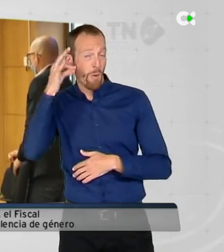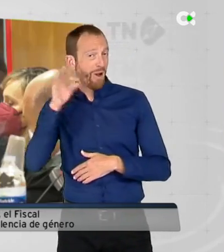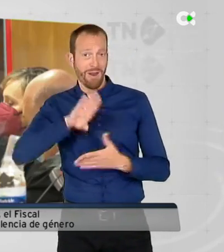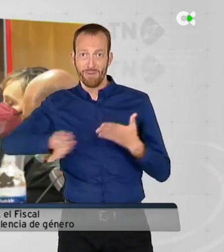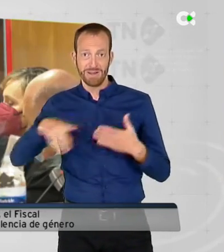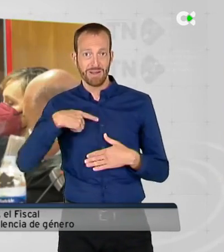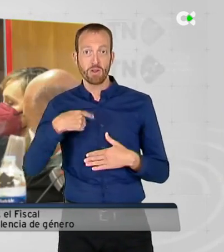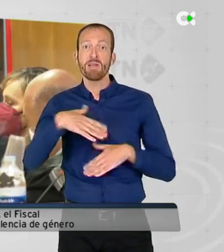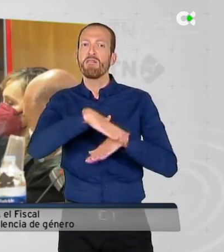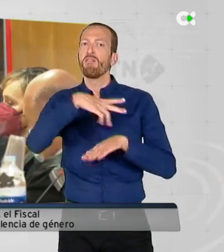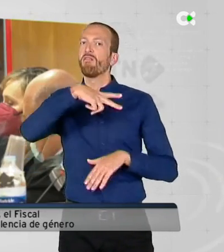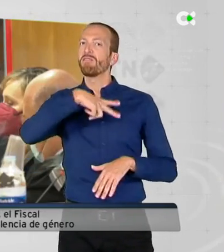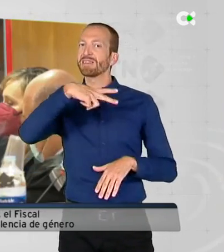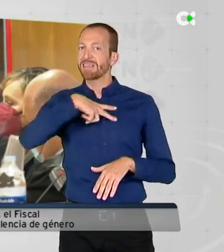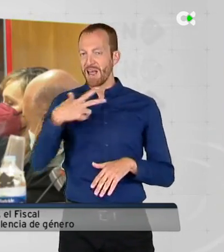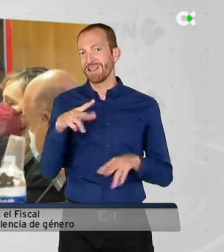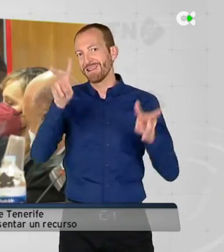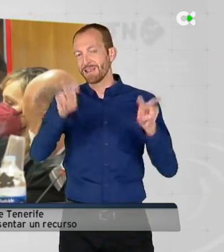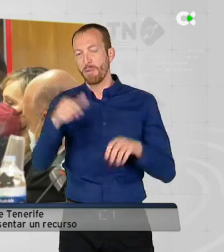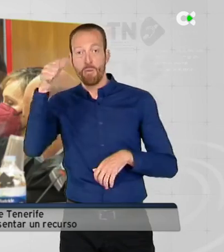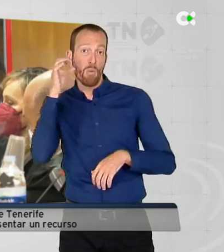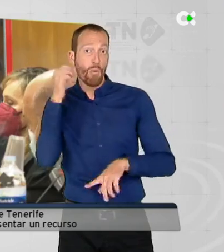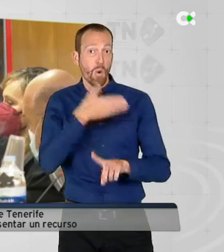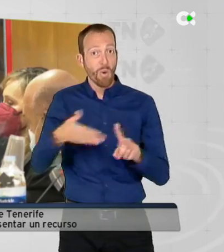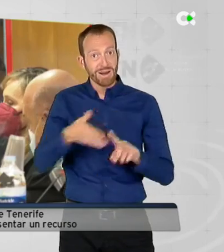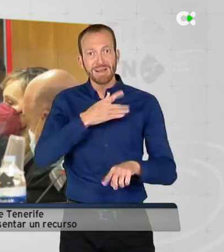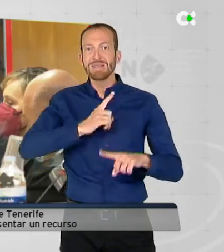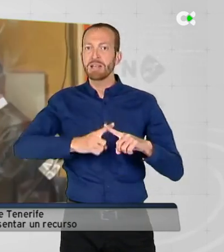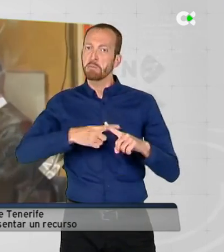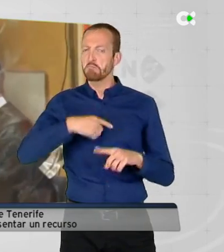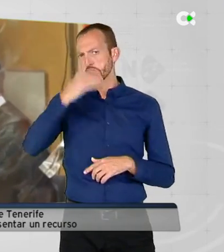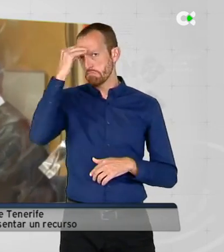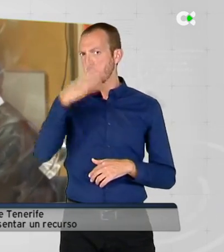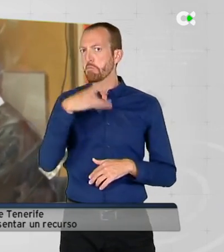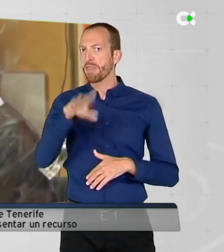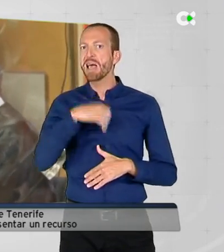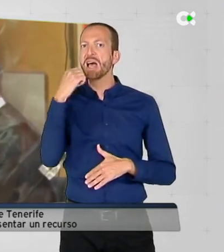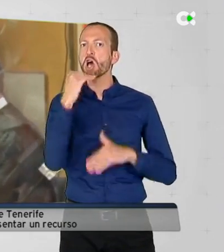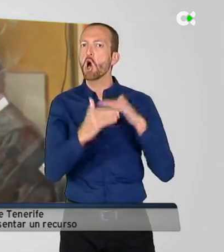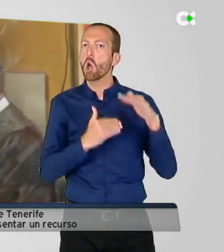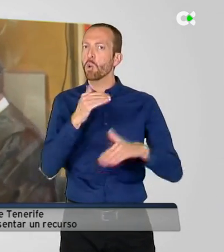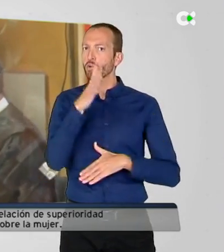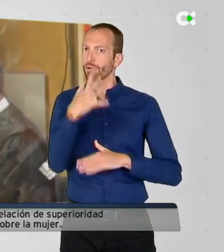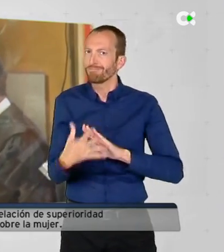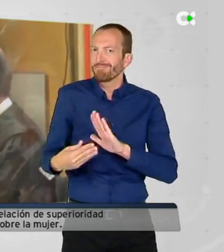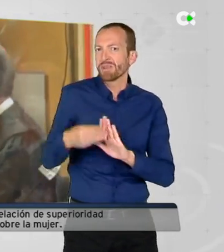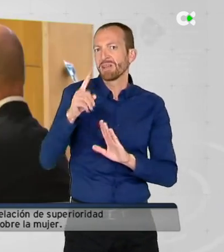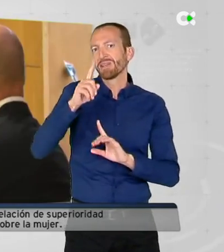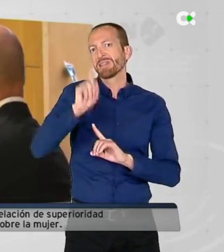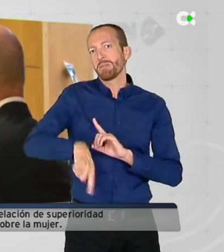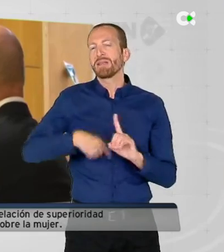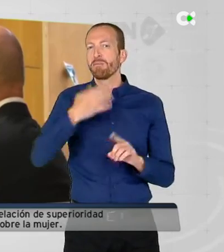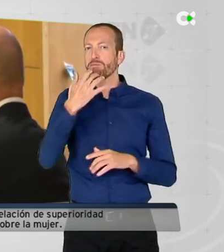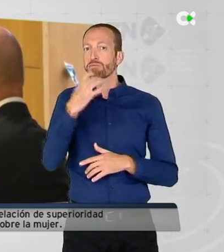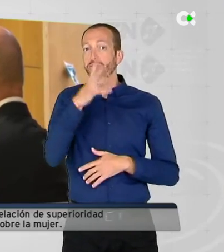Por ello, el fiscal delegado de violencia de género en Santa Cruz de Tenerife no descarta presentar un recurso para que se tenga